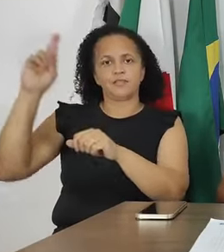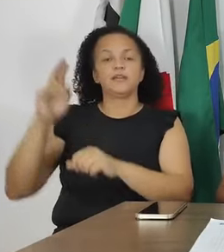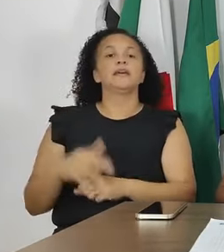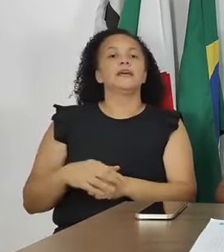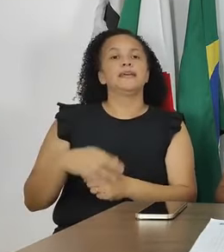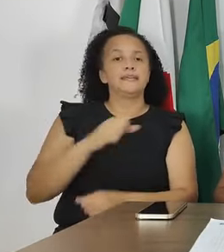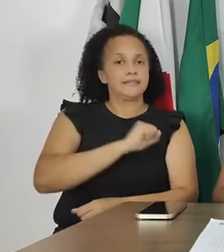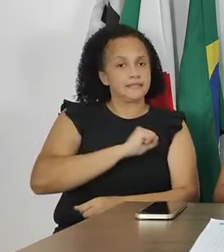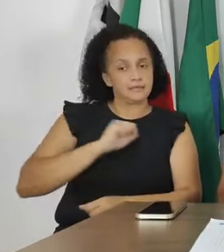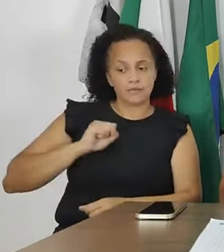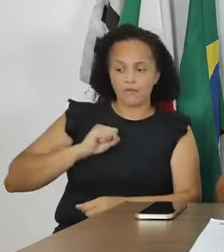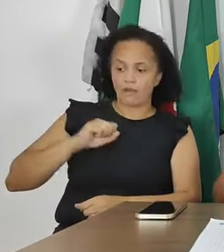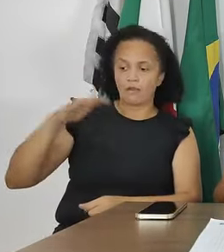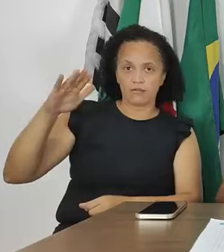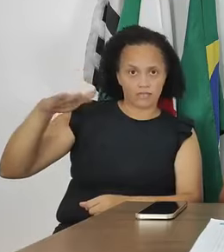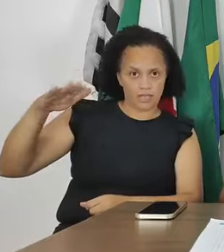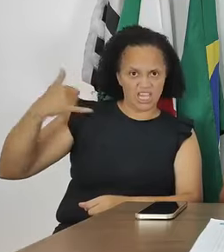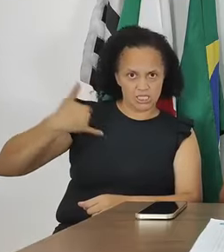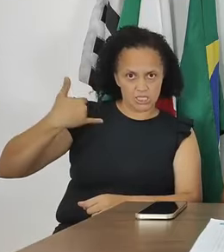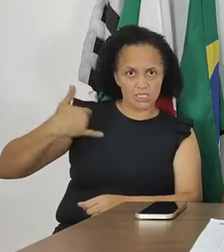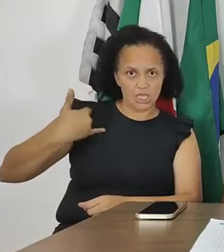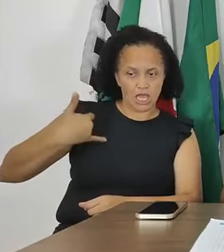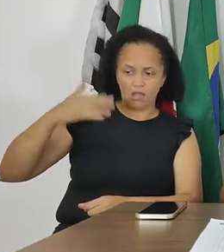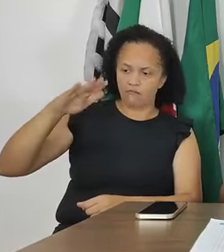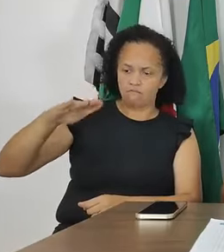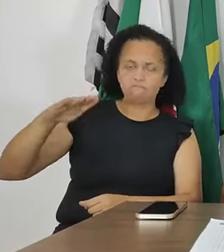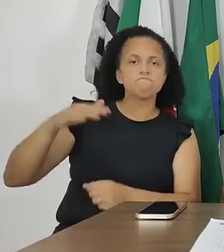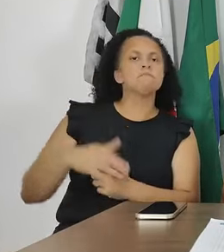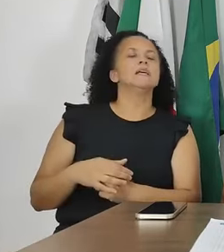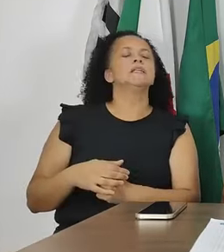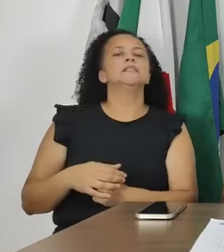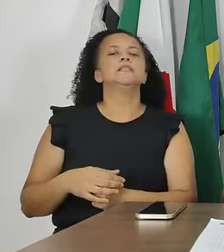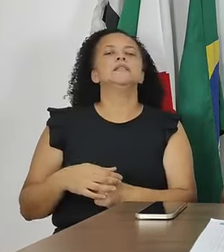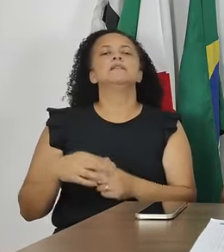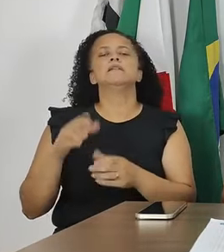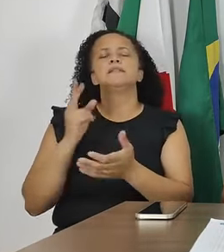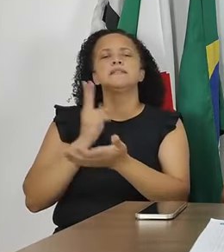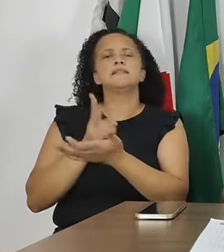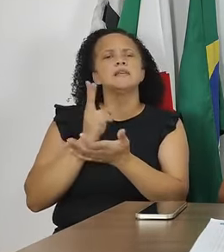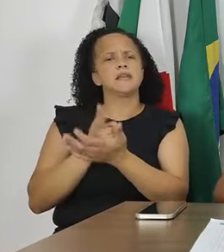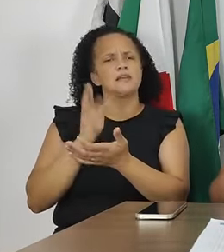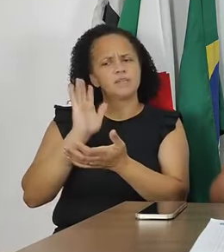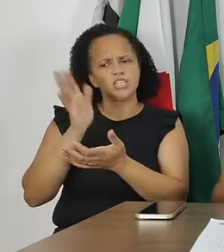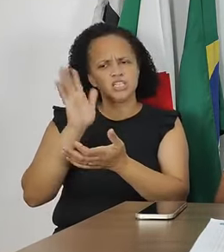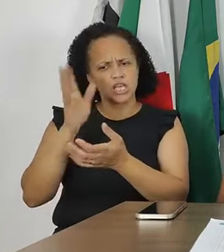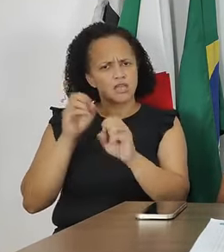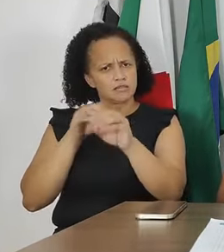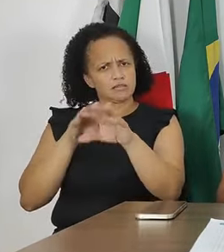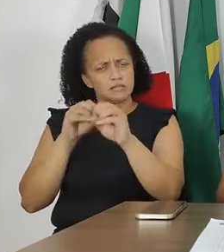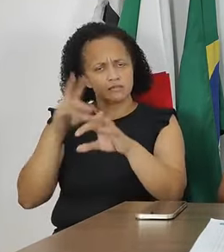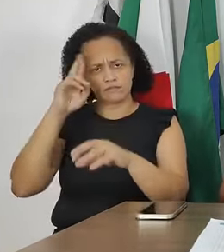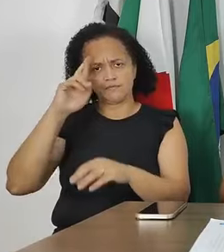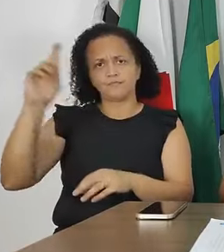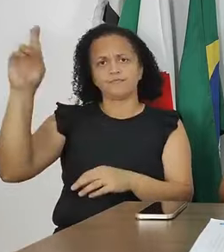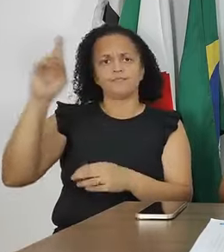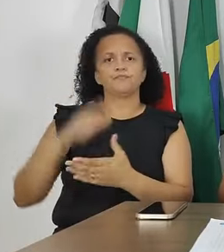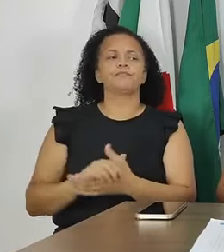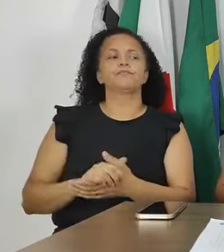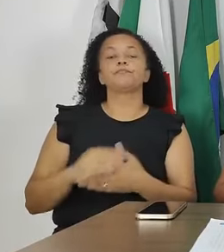Senhor. E aí eu quero que você vá um pouquinho lá comigo no capítulo 3 de 1